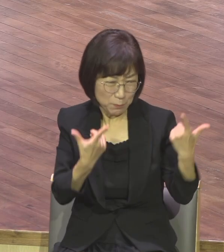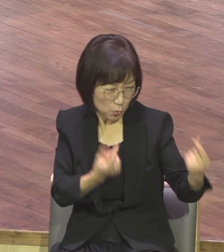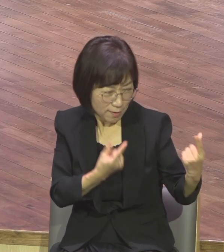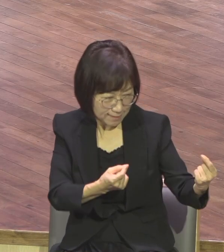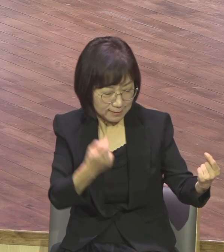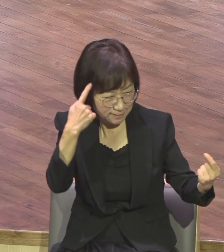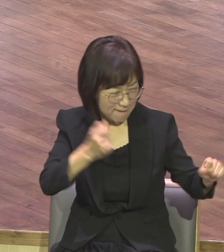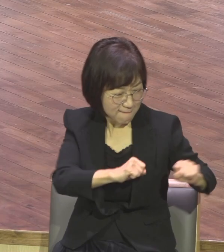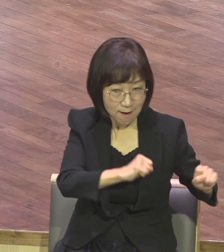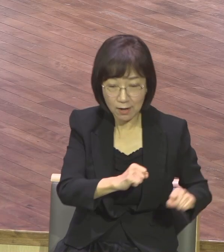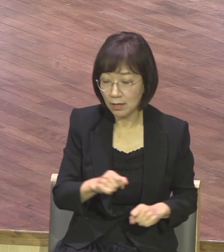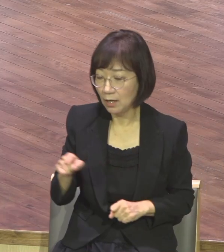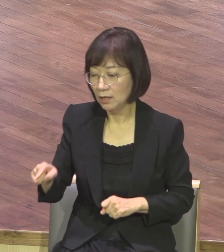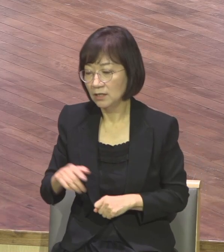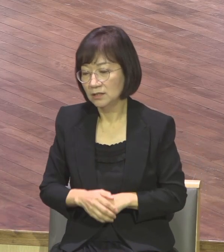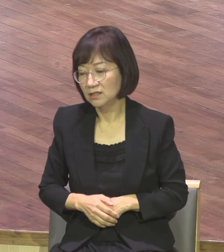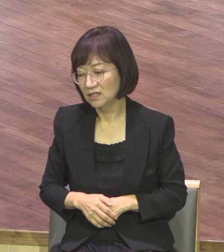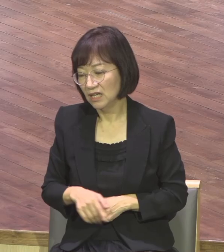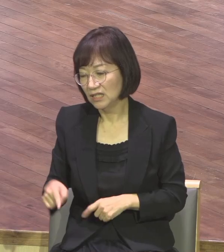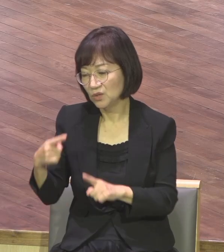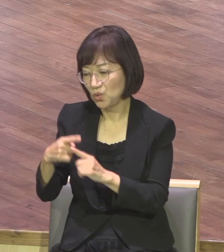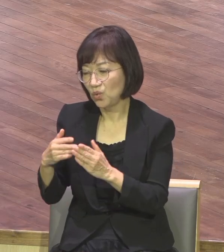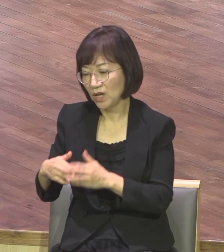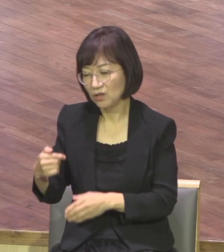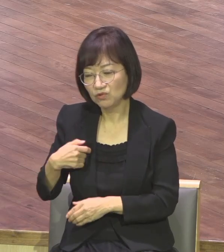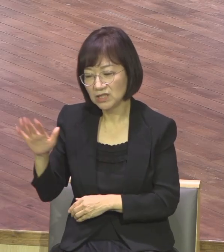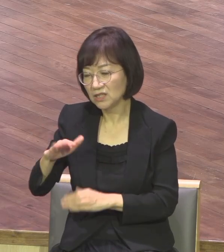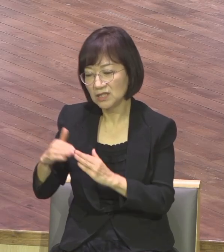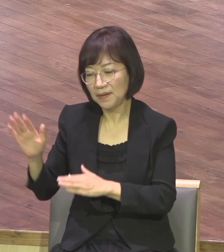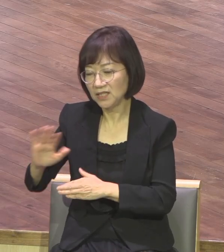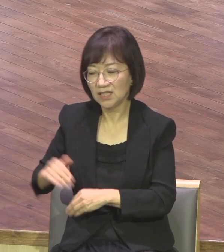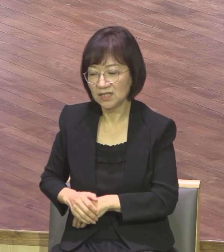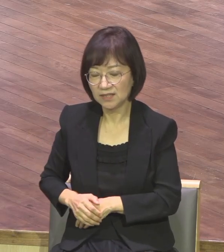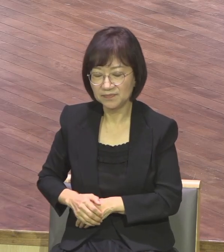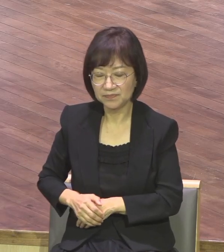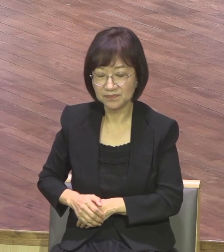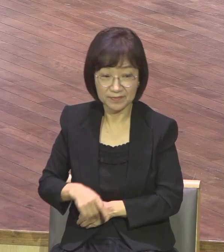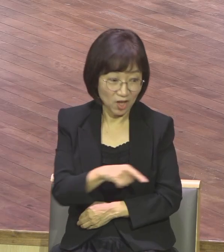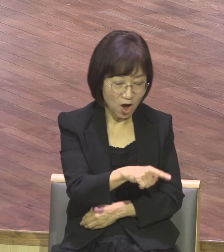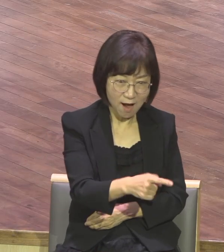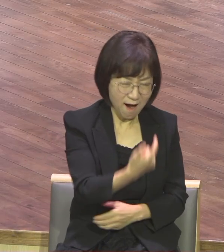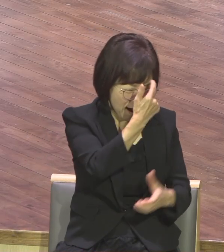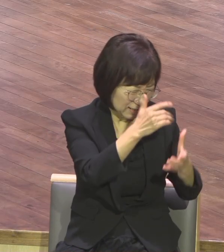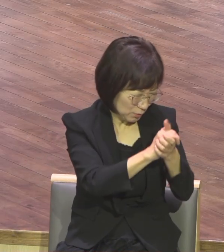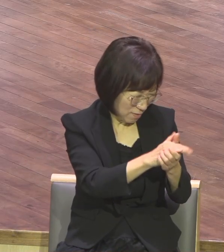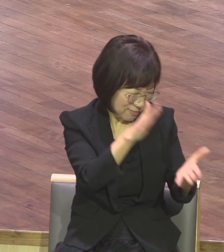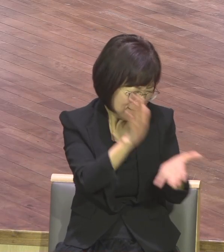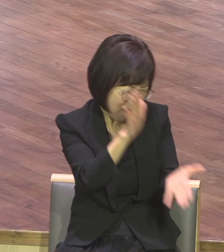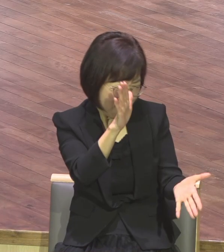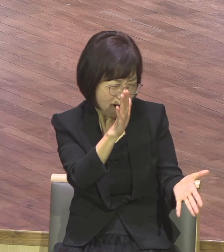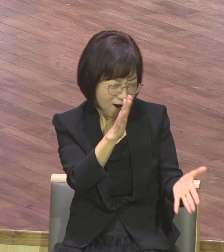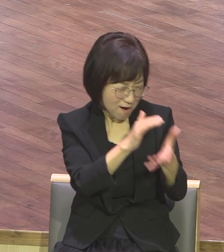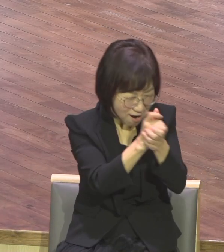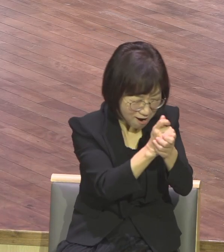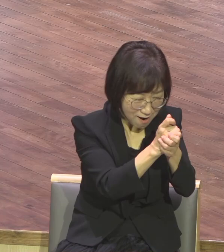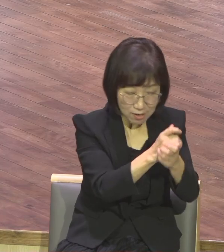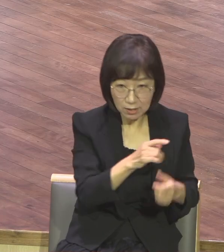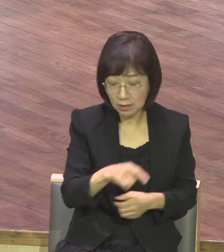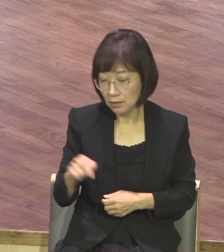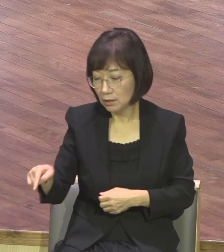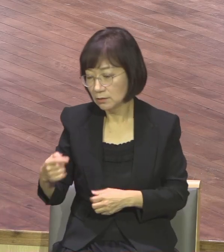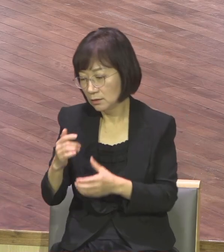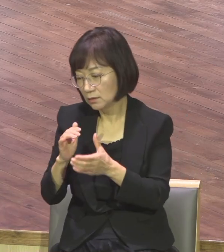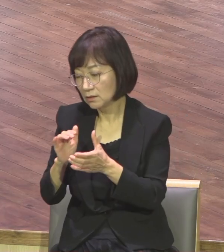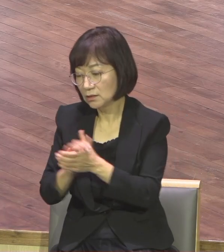생각하지만 죽어가는 교회는 교회를 남의 집 드나들듯 한다. 살아있는 교회는 기도의 불씨가 타오르지만 죽어가는 교회는